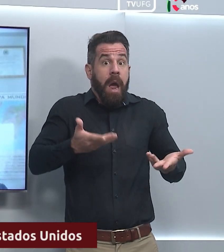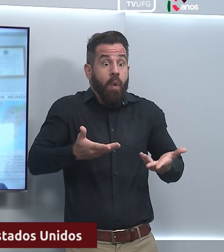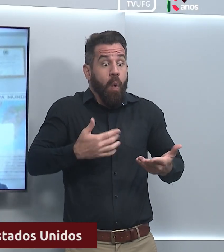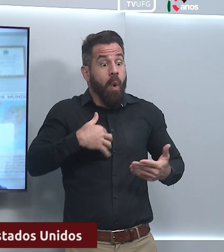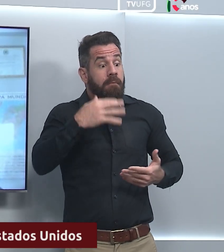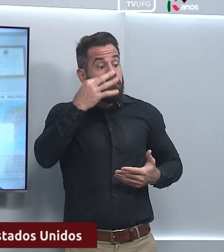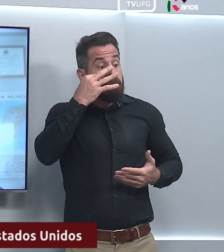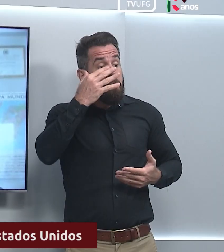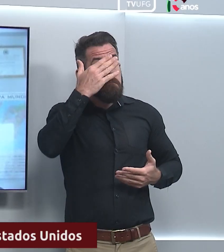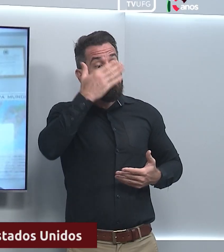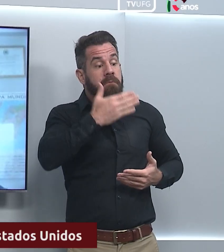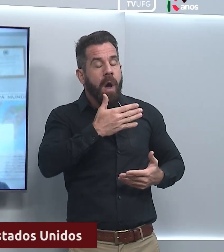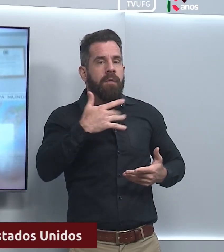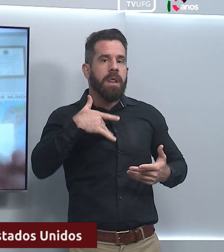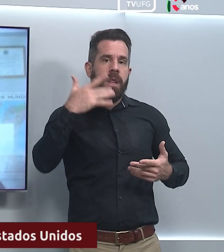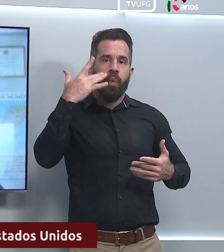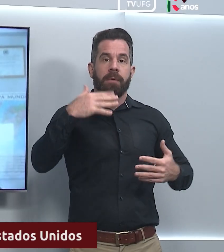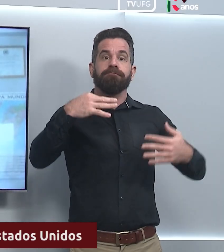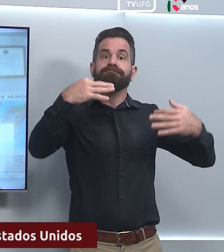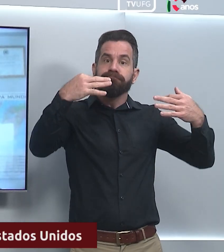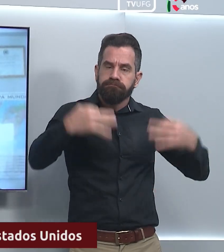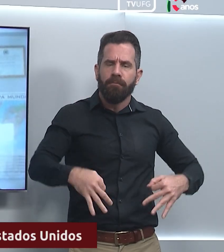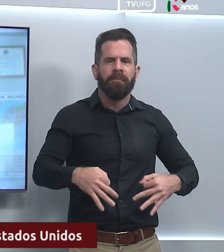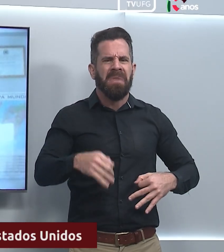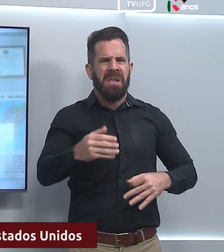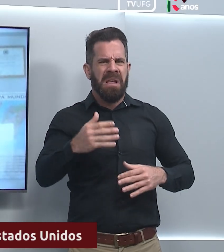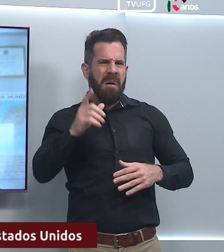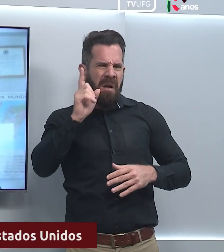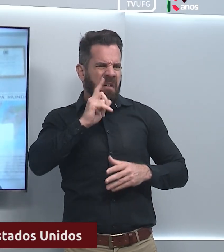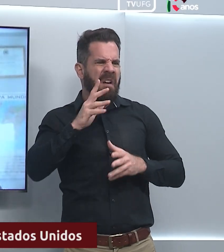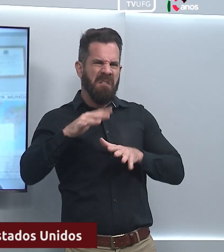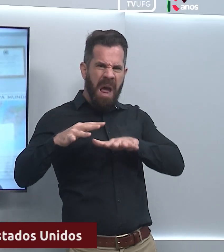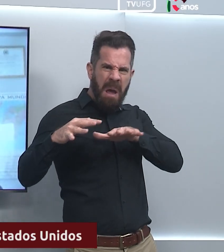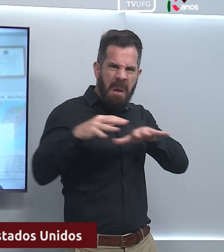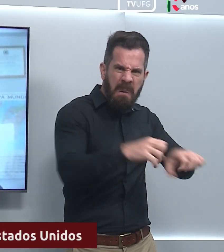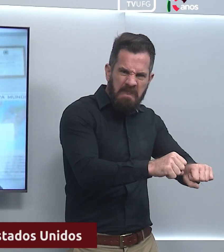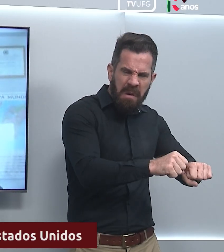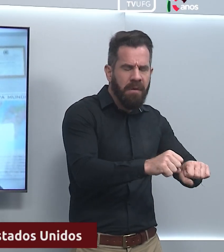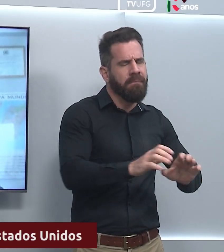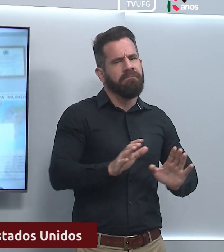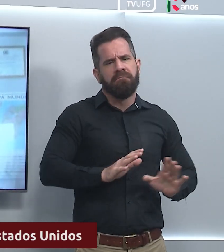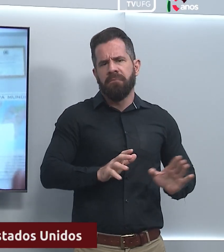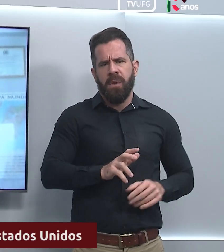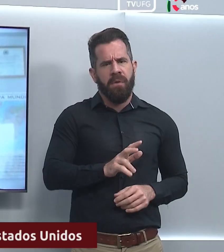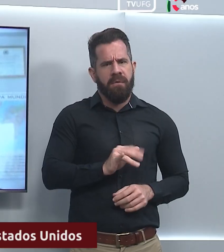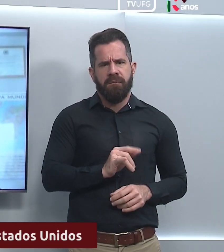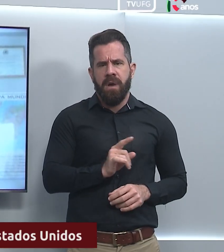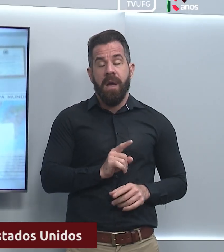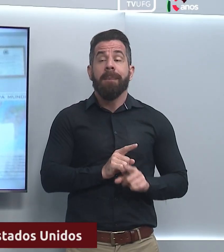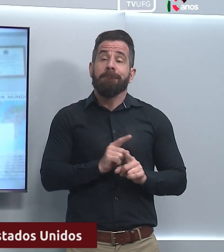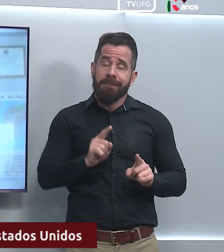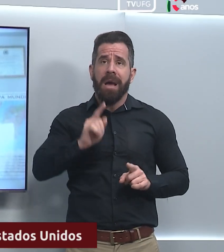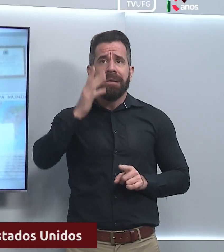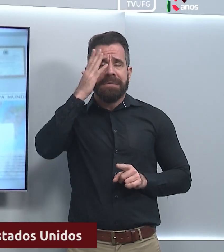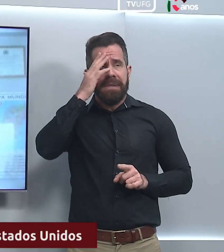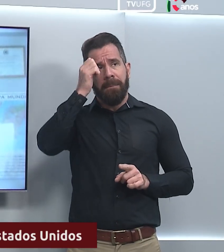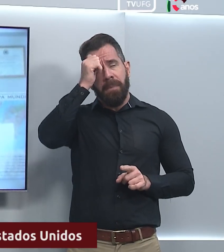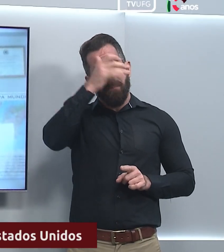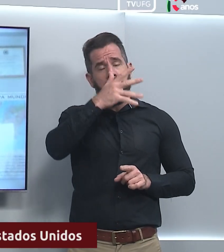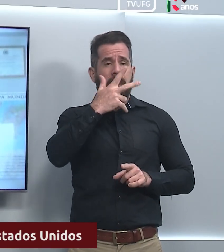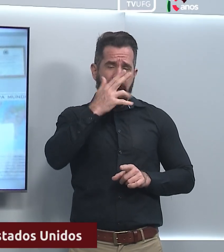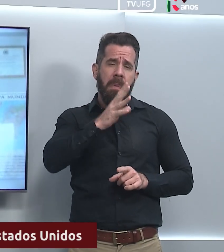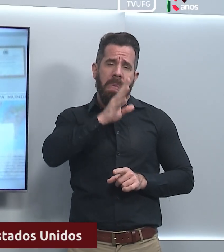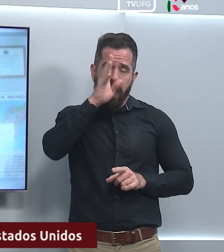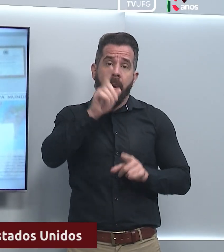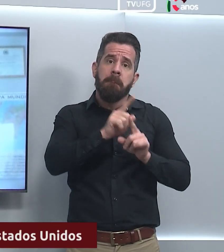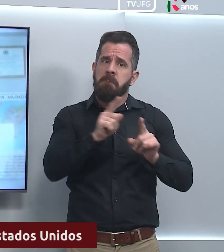real dos Estados Unidos invadir a Venezuela, mesmo sabendo que o Trump é imprevisível. Certo, professor, e